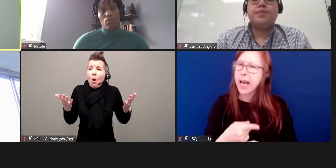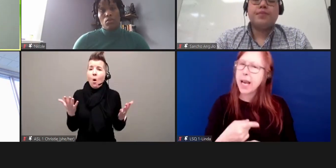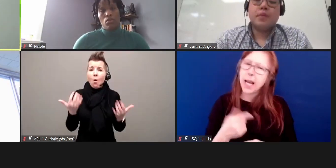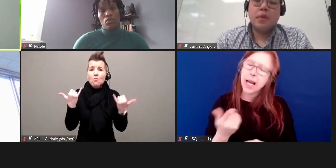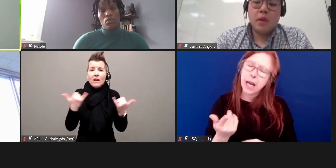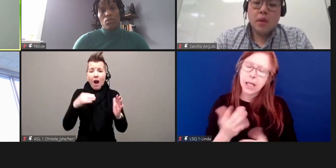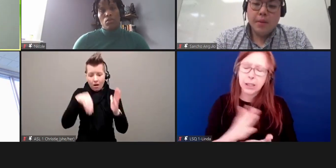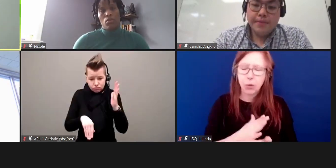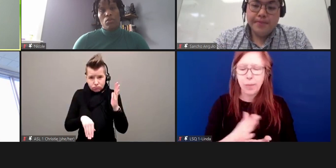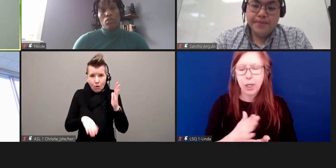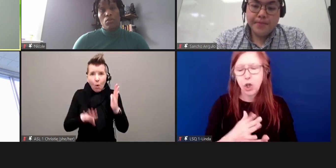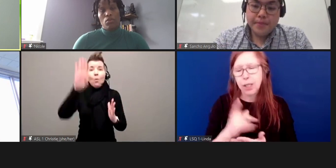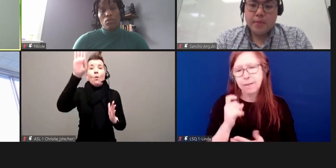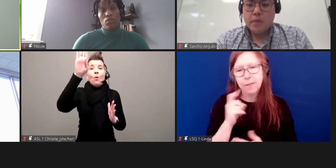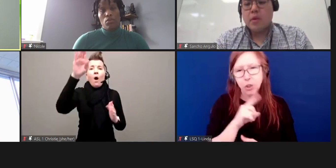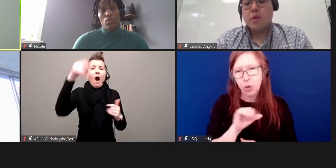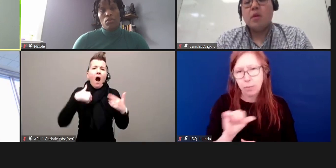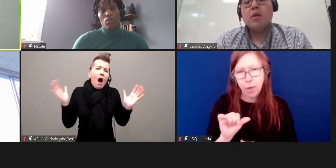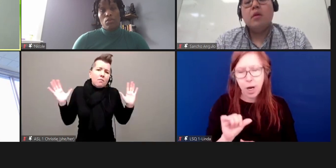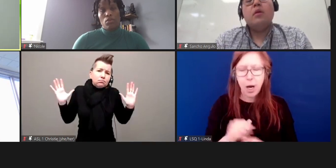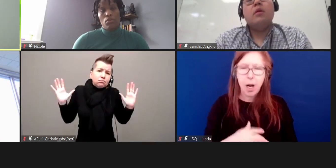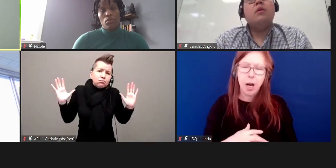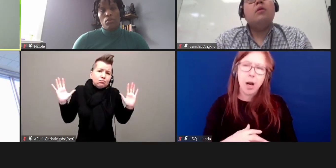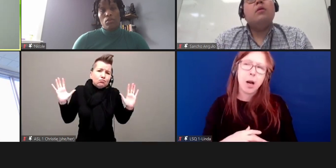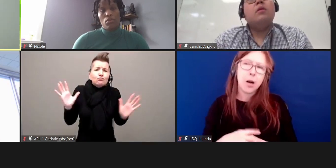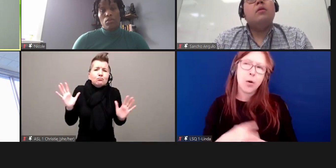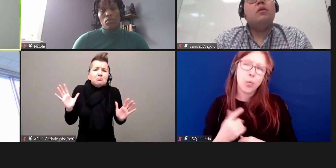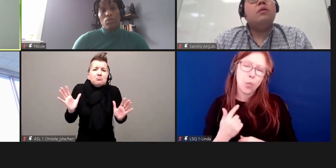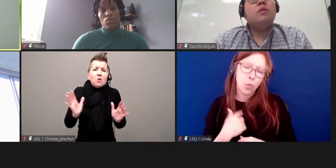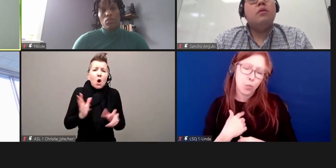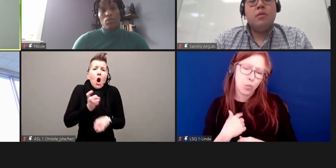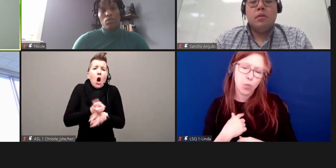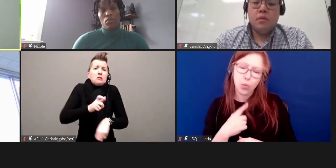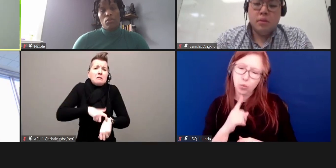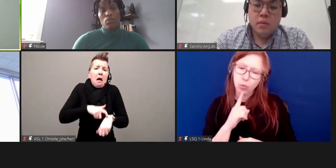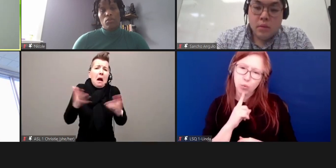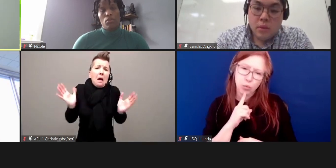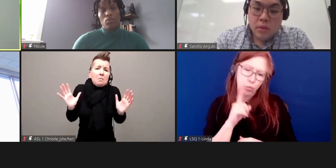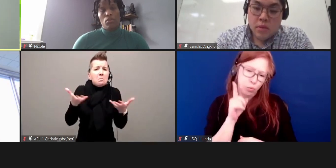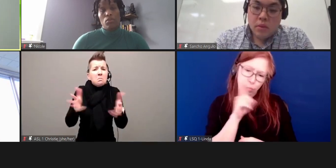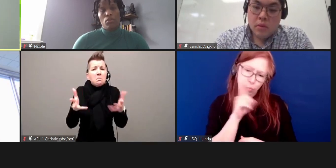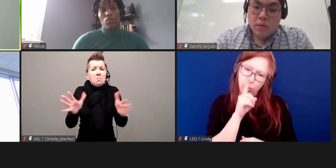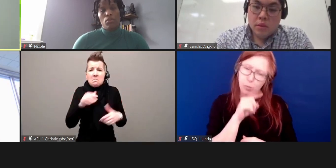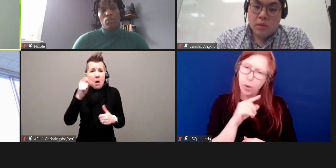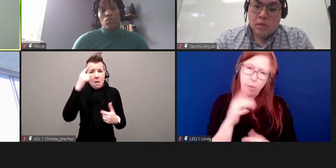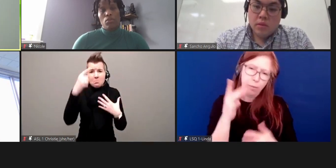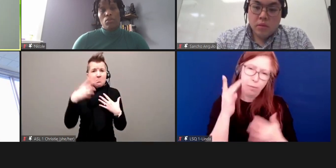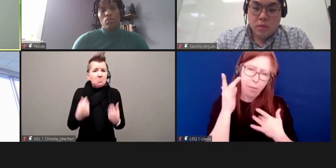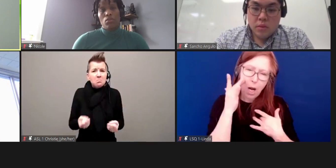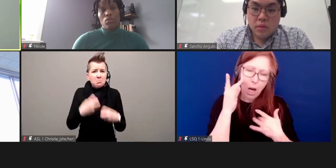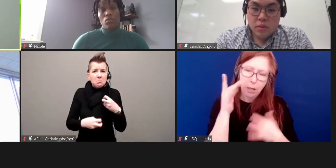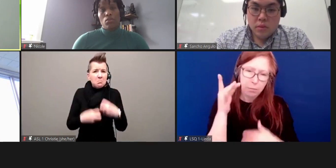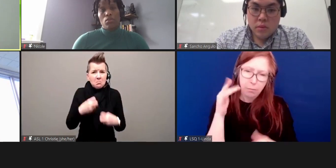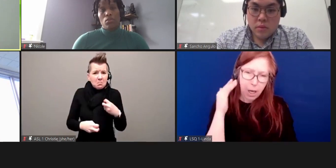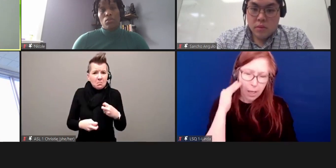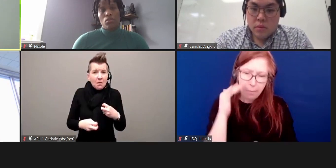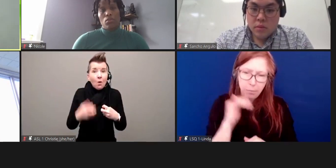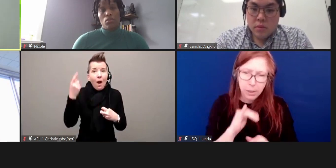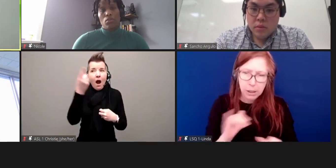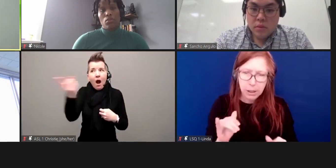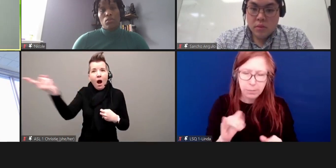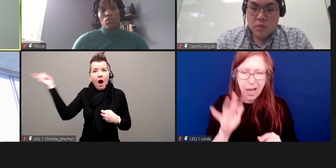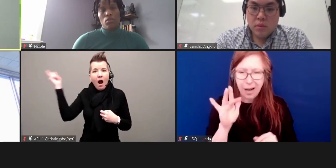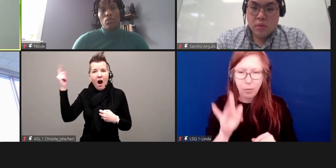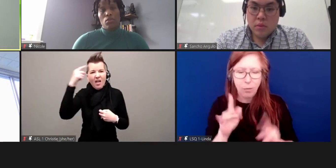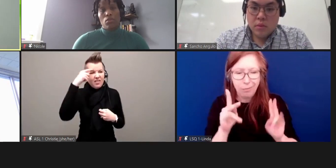période difficile. Je ne pouvais certainement pas avoir une maladie mentale parce que les gens qui ont des